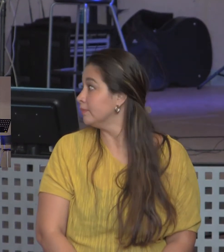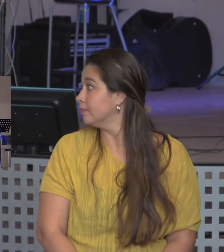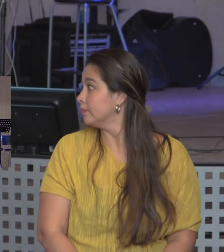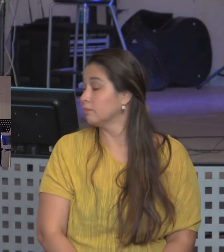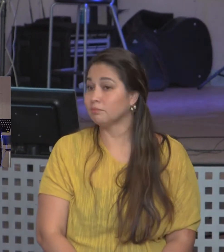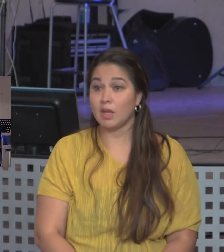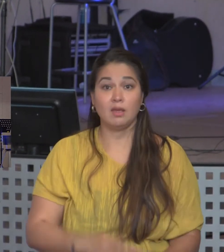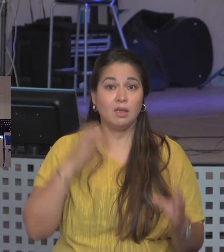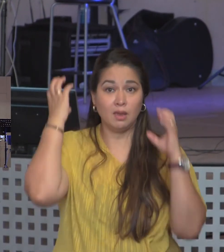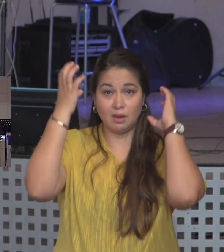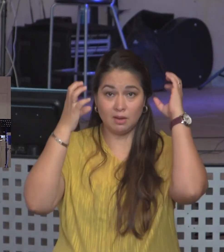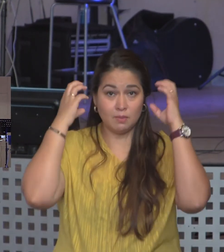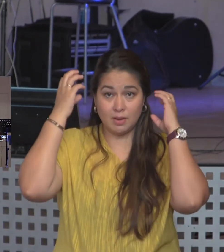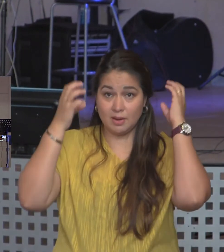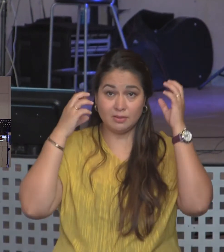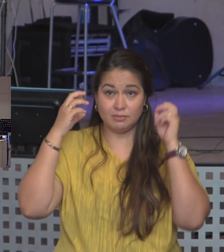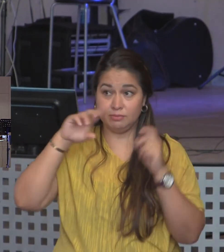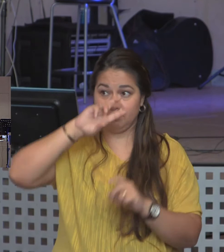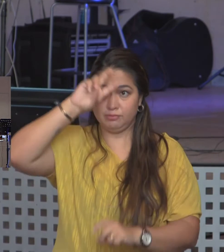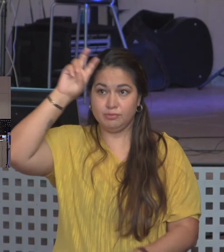imaginar.